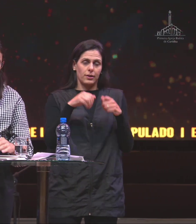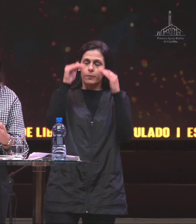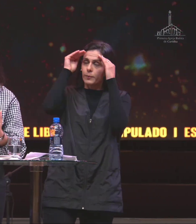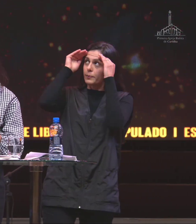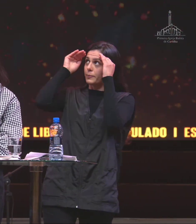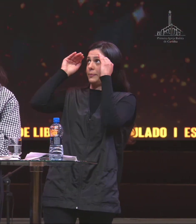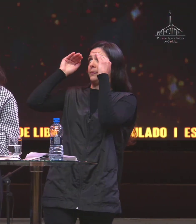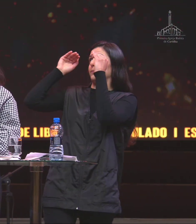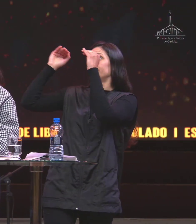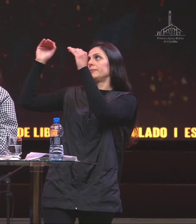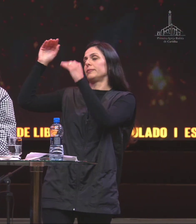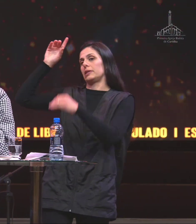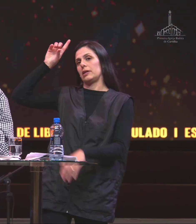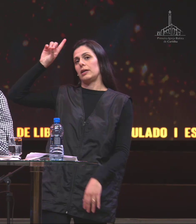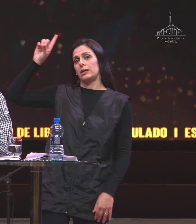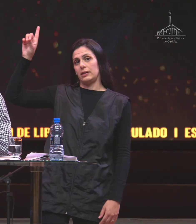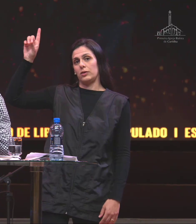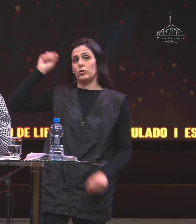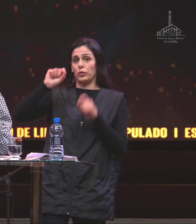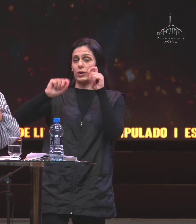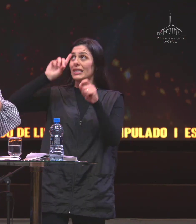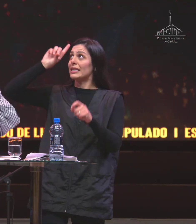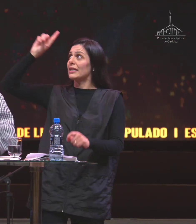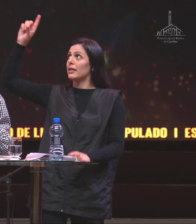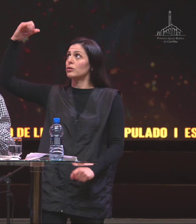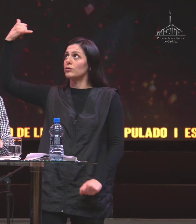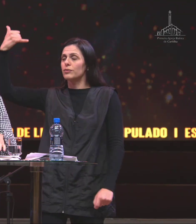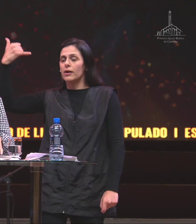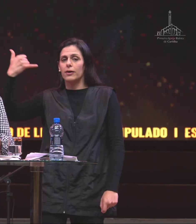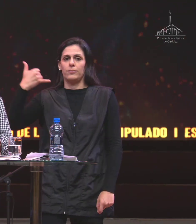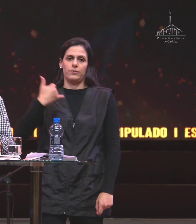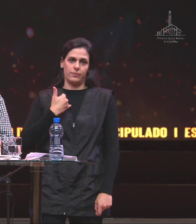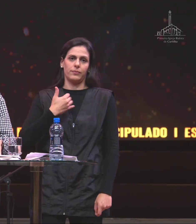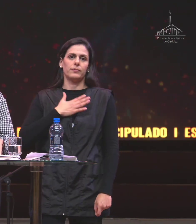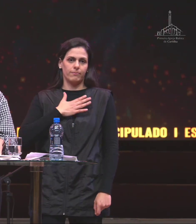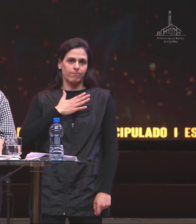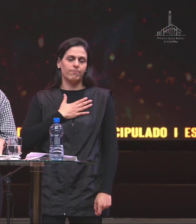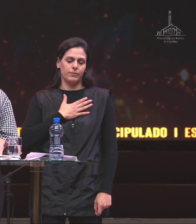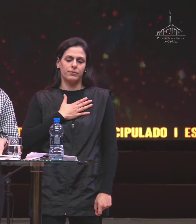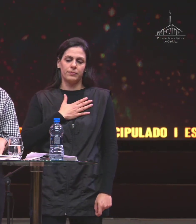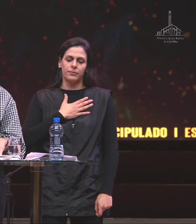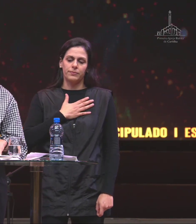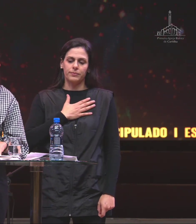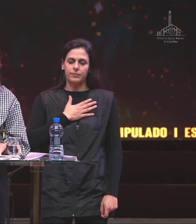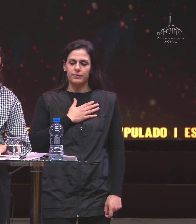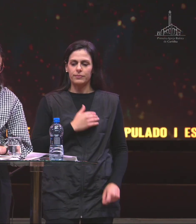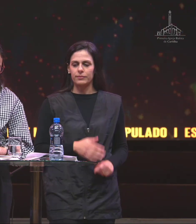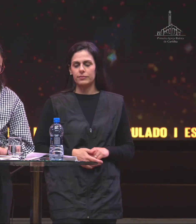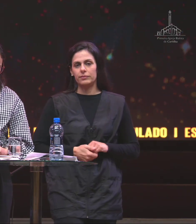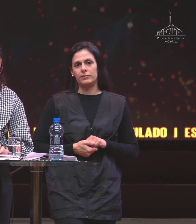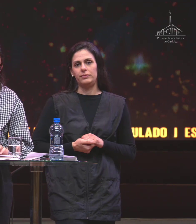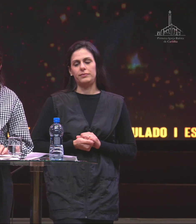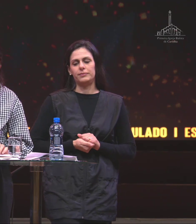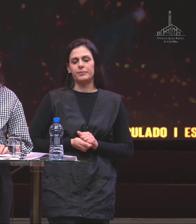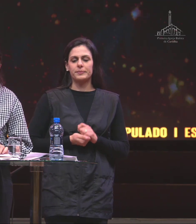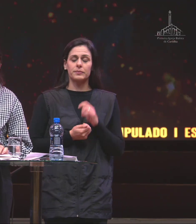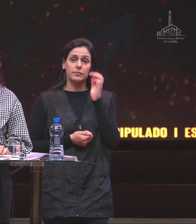própria pessoa. E eu fui orar, o Espírito Santo falou assim, filha, não é sobre